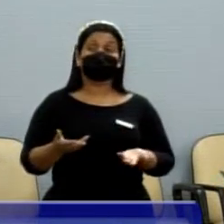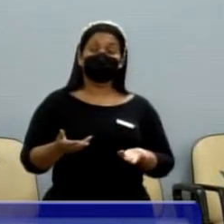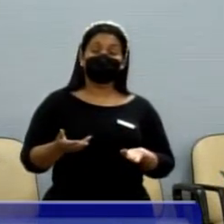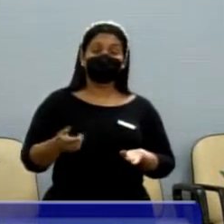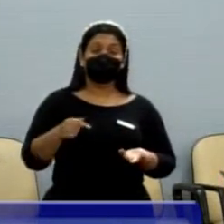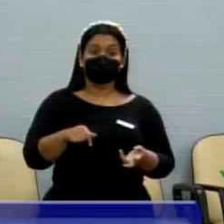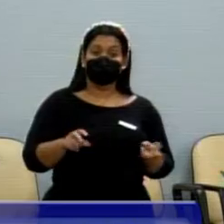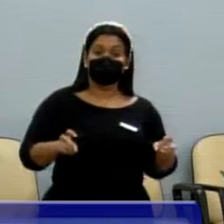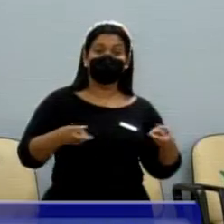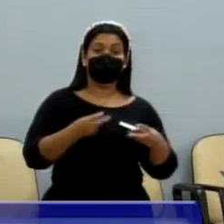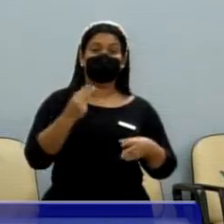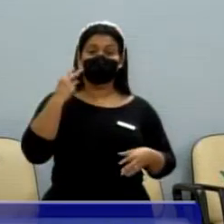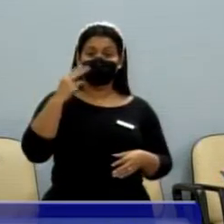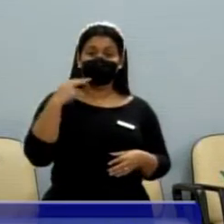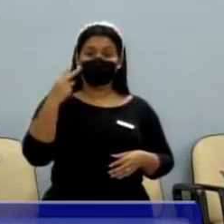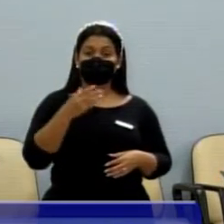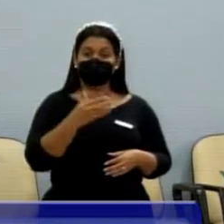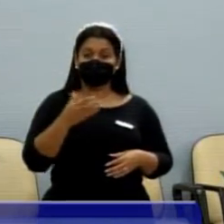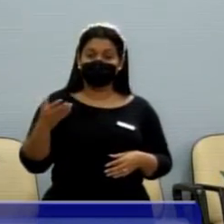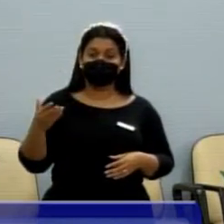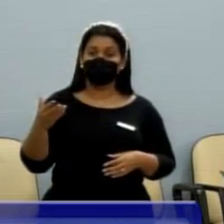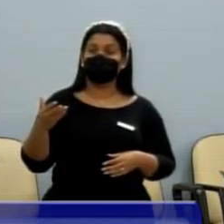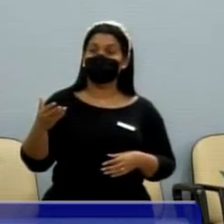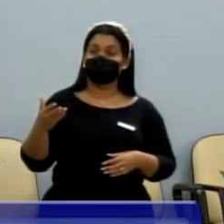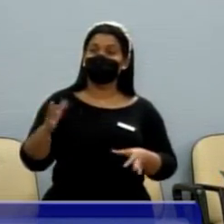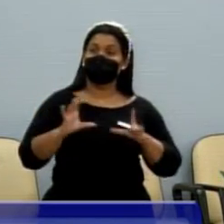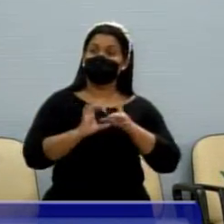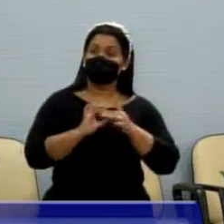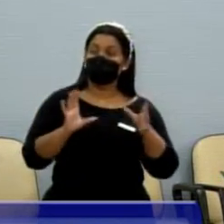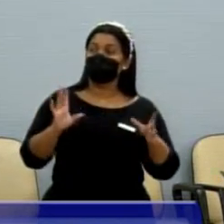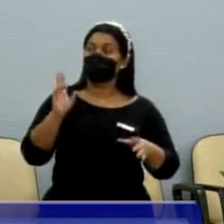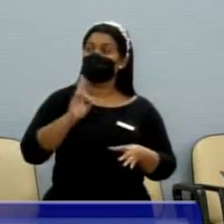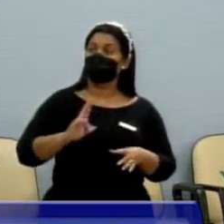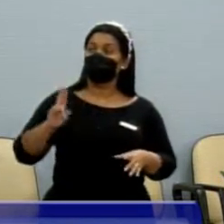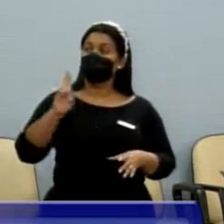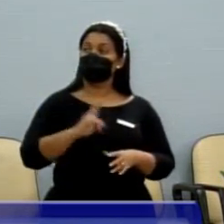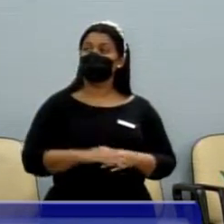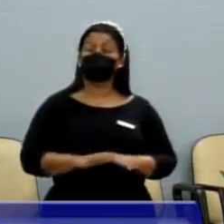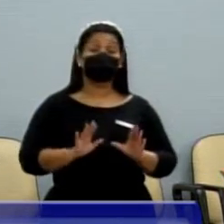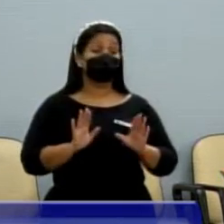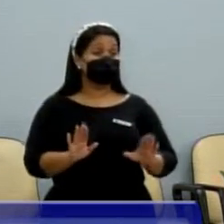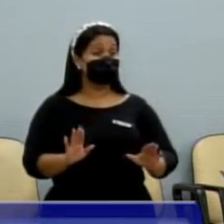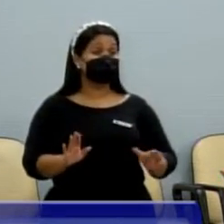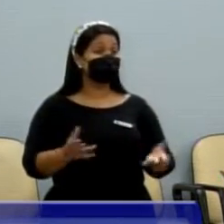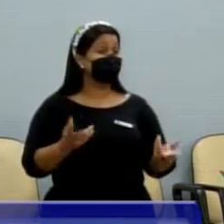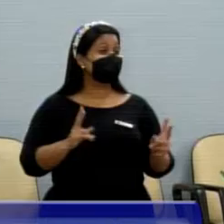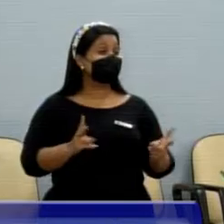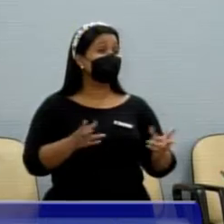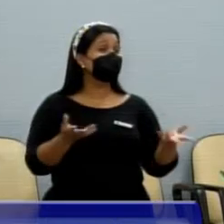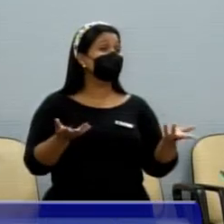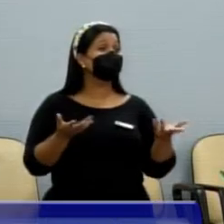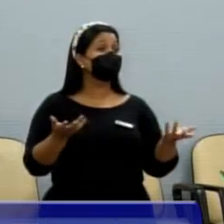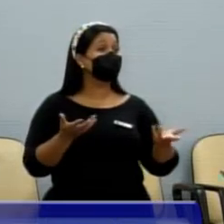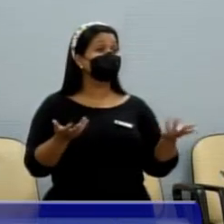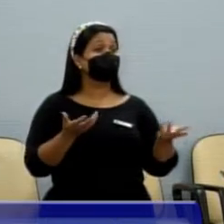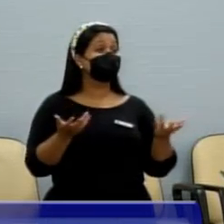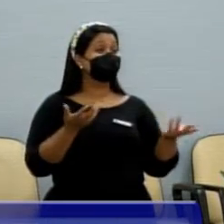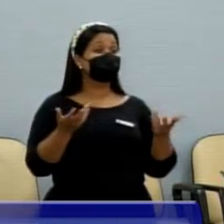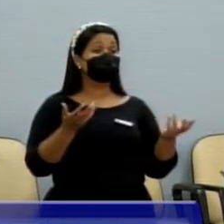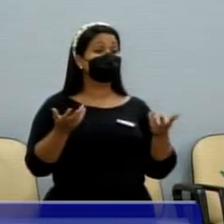a câmara os vereadores naquele naquela oportunidade a autorizar o uso mas fica sempre né